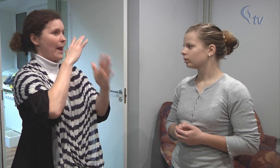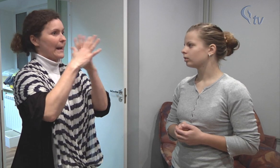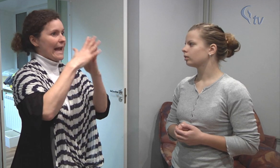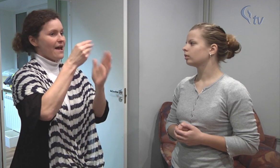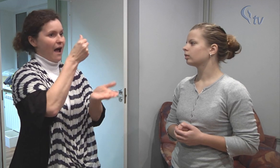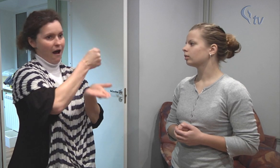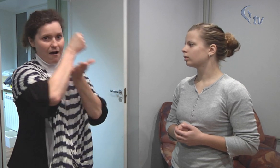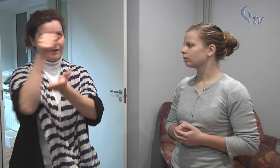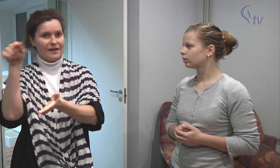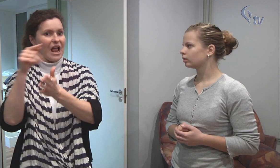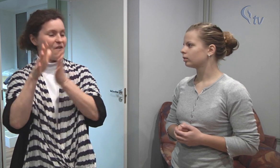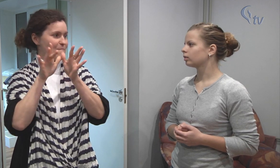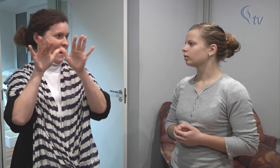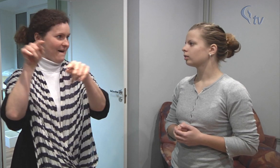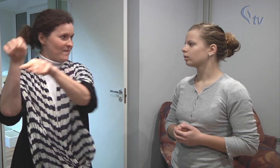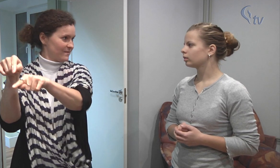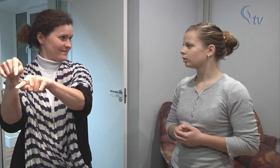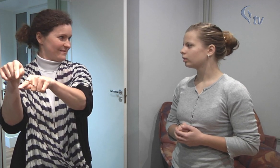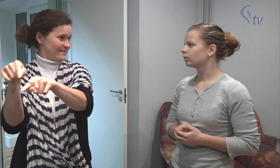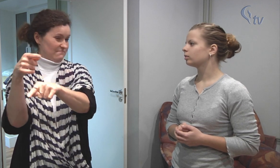ise selle teenuse eest maksma, sest kogu raha on eraldatud